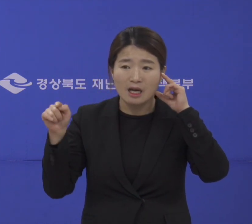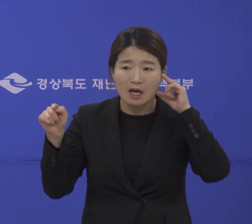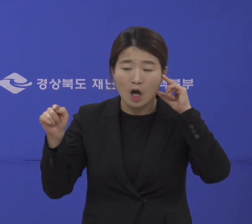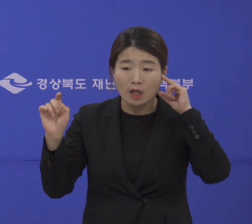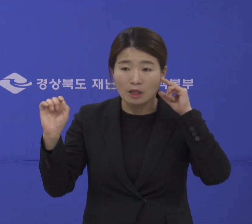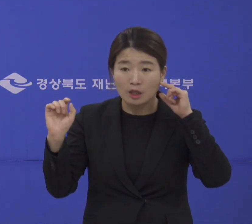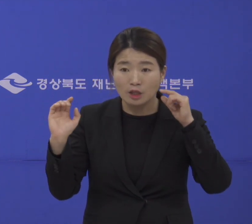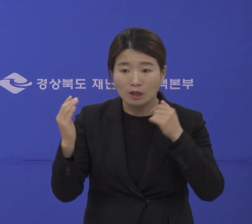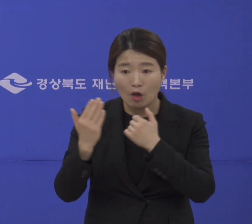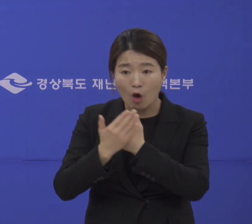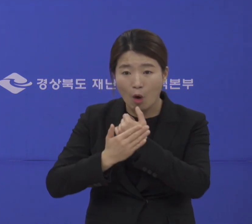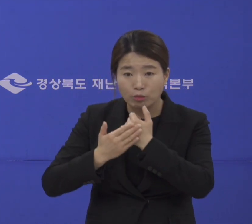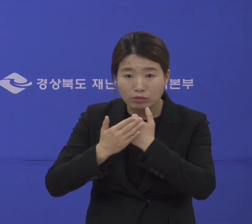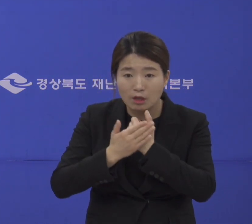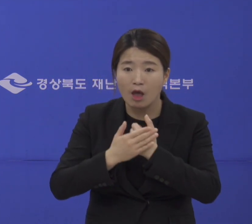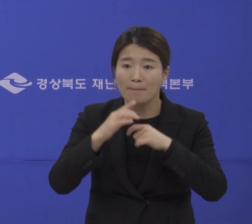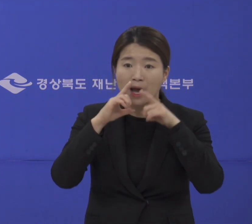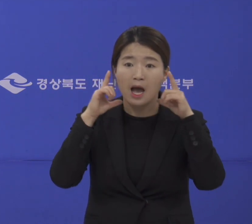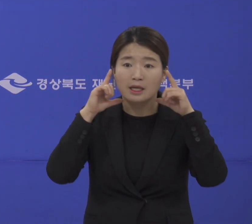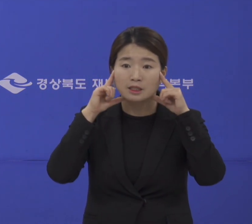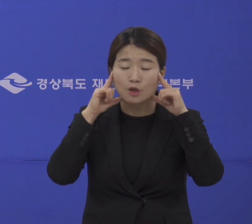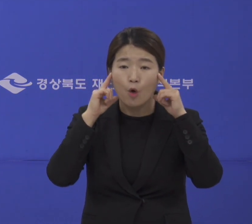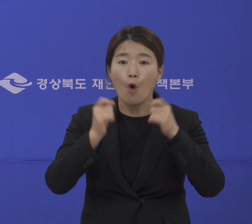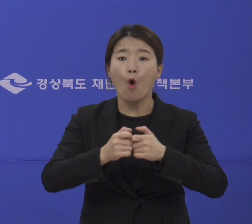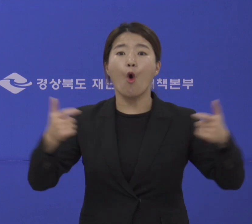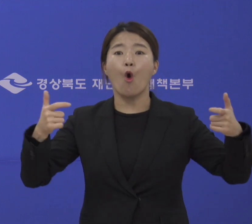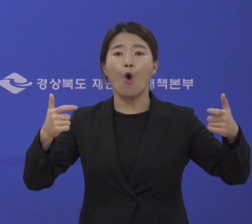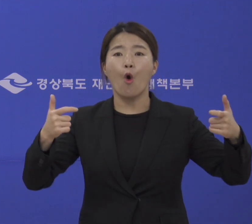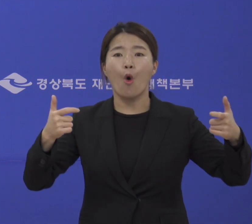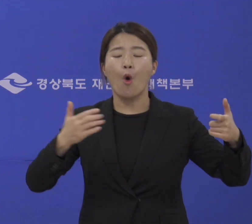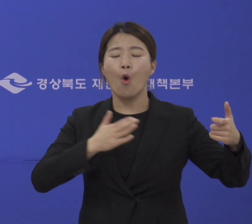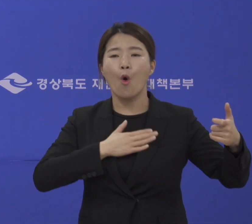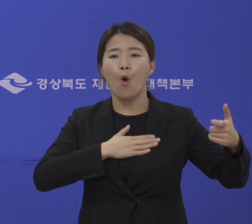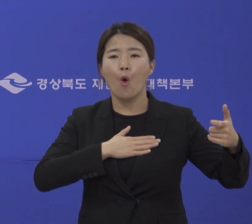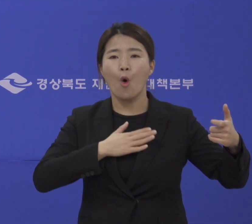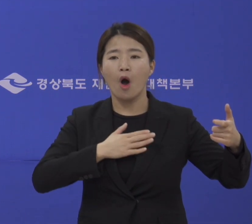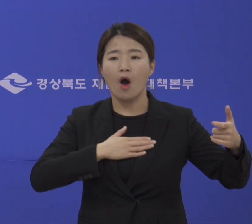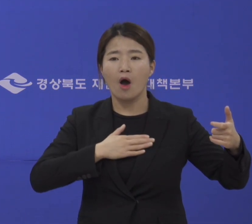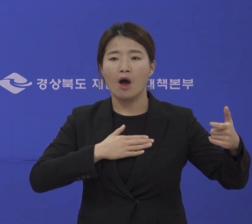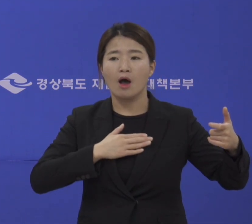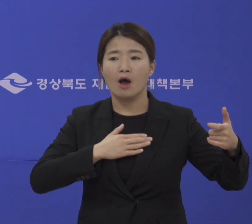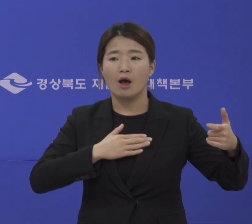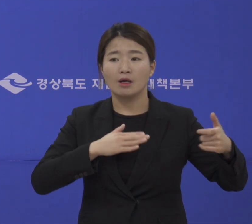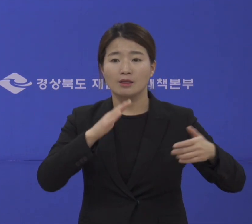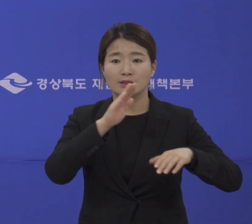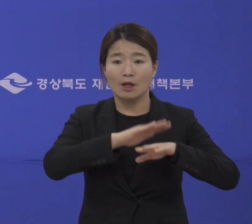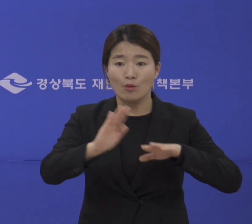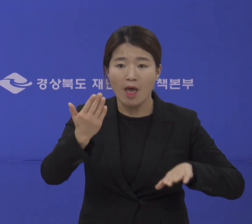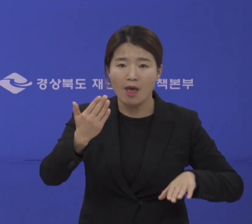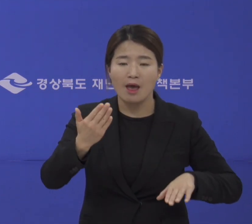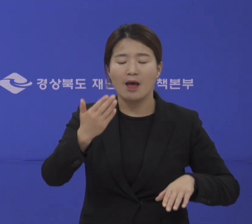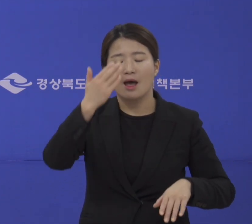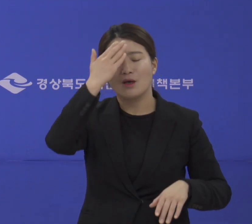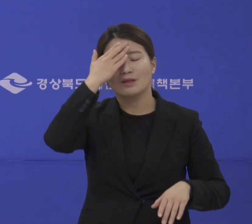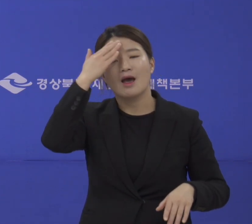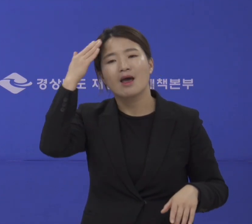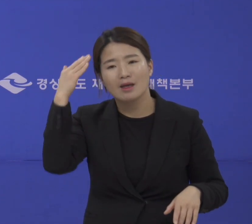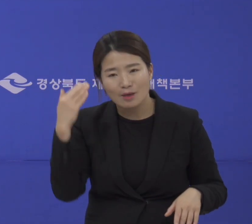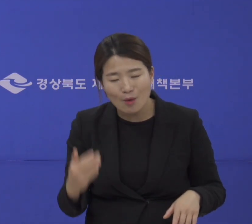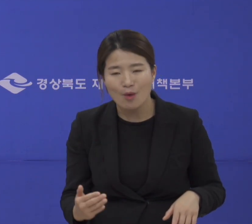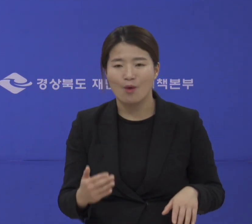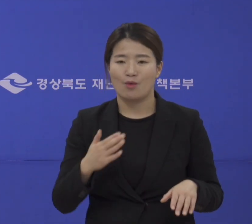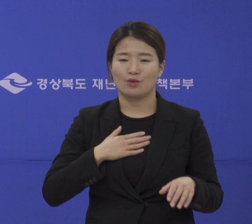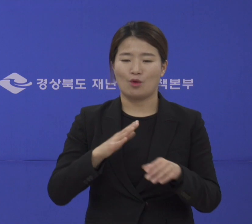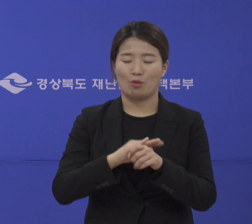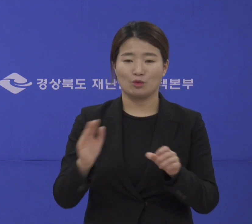사라진다면 얼마나 우리가 연구한 그 가치가 있느냐 이 생각을 하면서 저들도 오늘